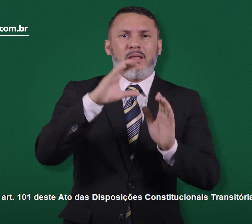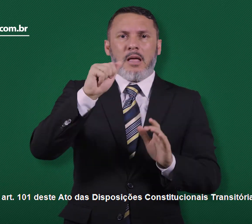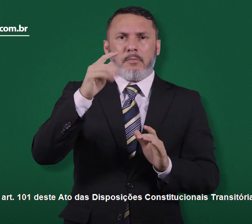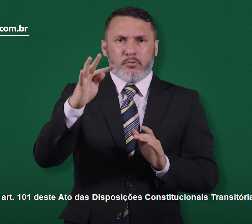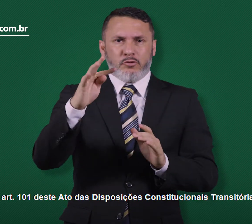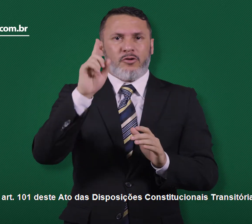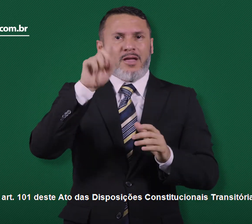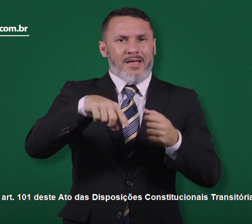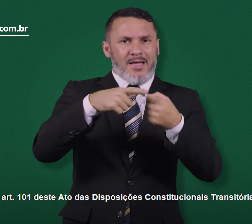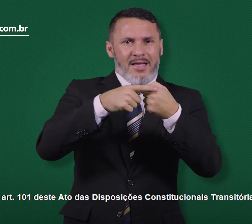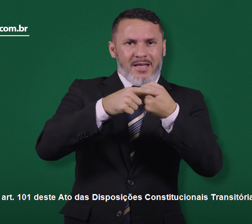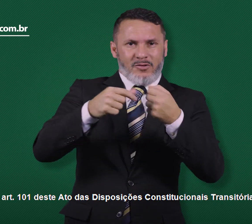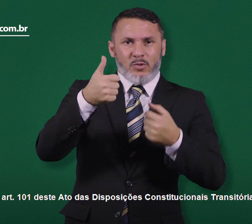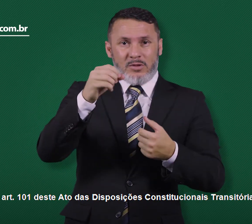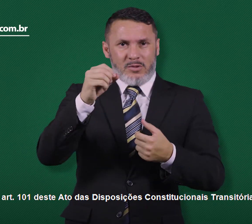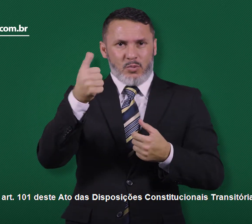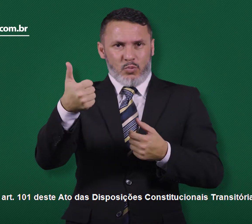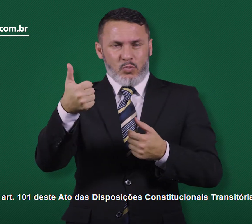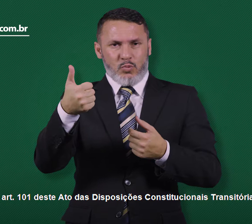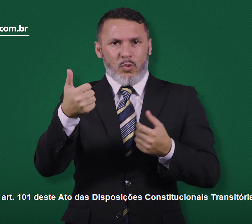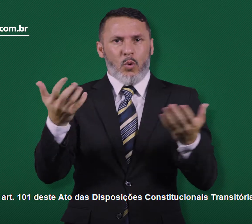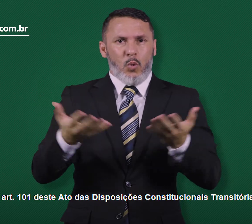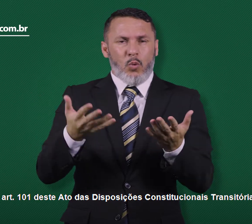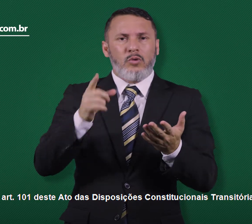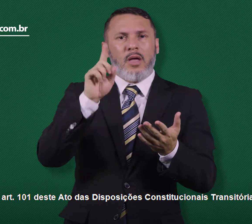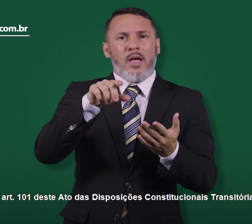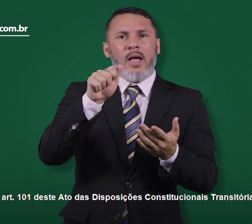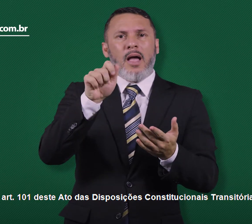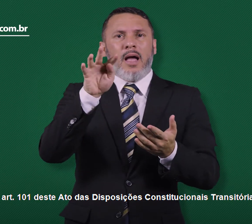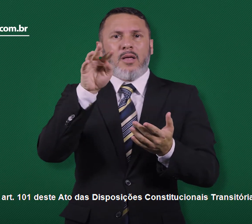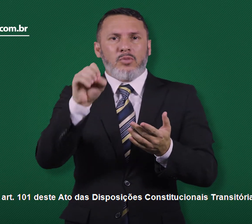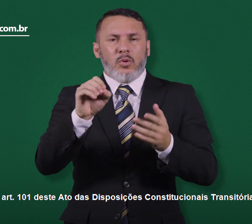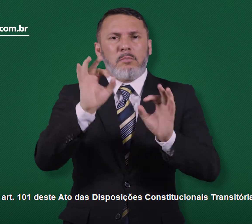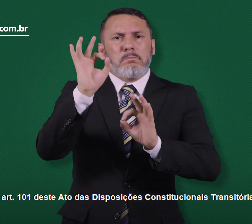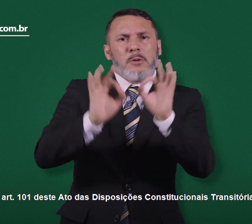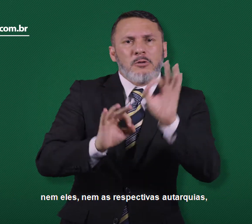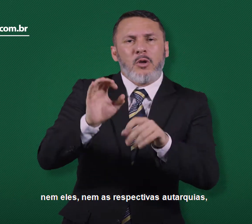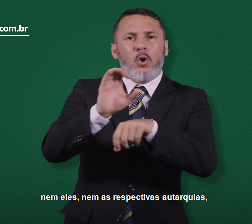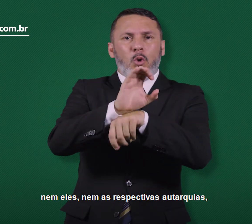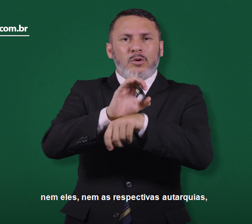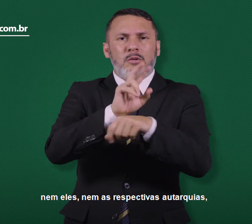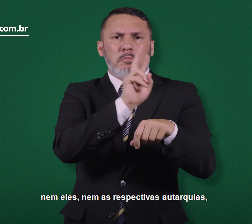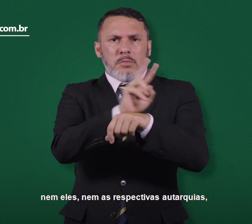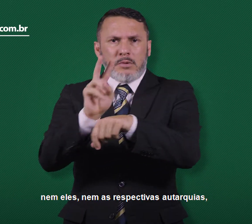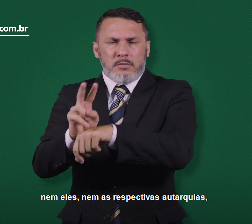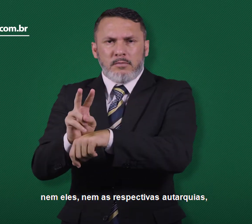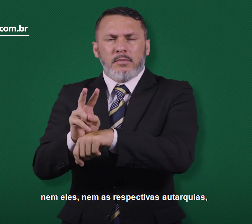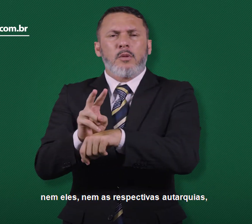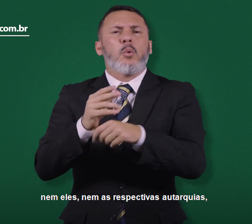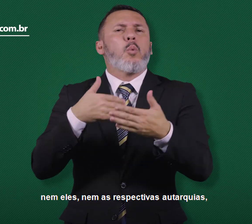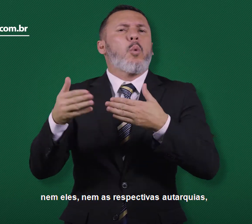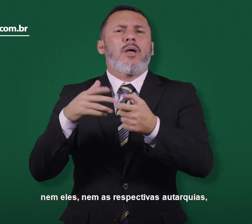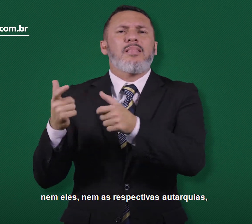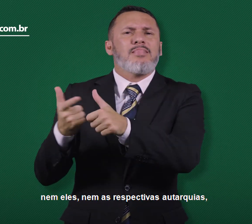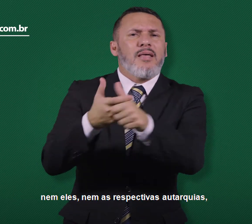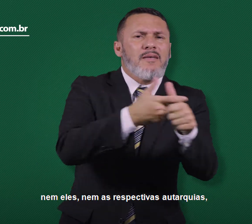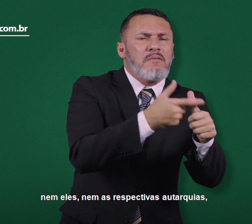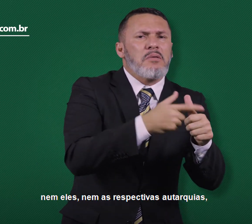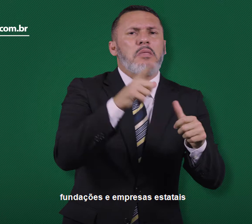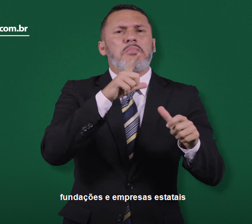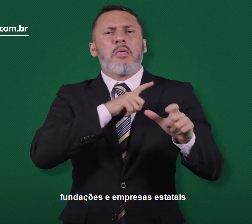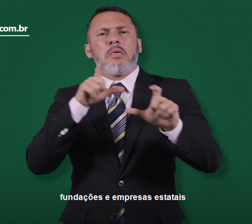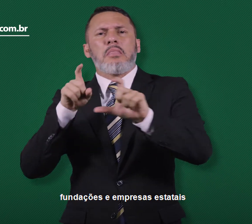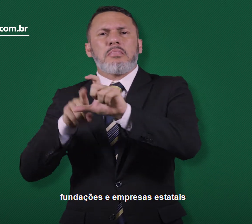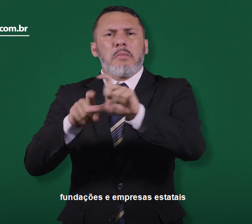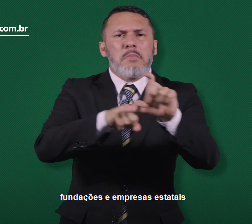caput do artigo 101 deste ato das disposições constitucionais transitórias, Nem eles, nem as respectivas